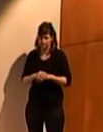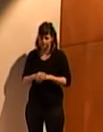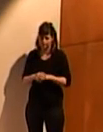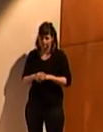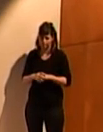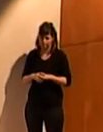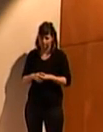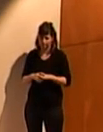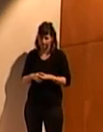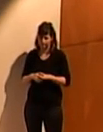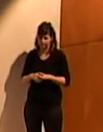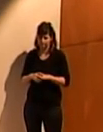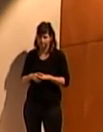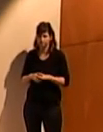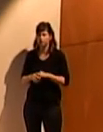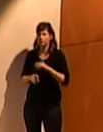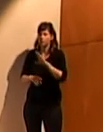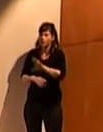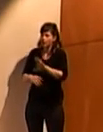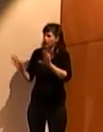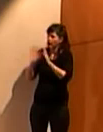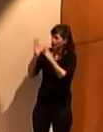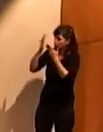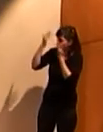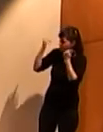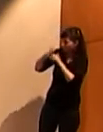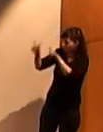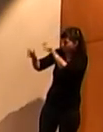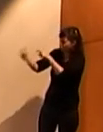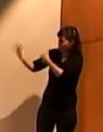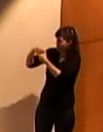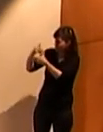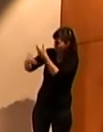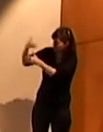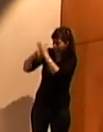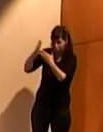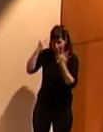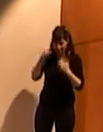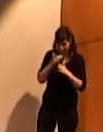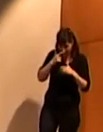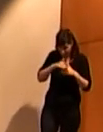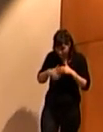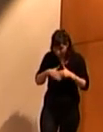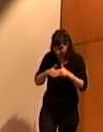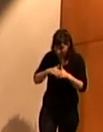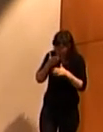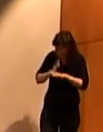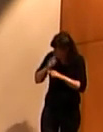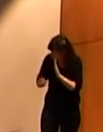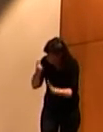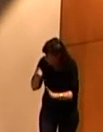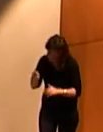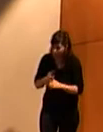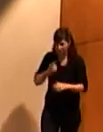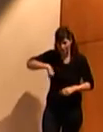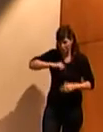Mais en tout cas, je ne sais pas ceux qui ont participé à la construction, si vous êtes prêts dès demain à refaire de la construction avec nous, mais nous, non,